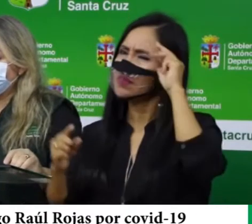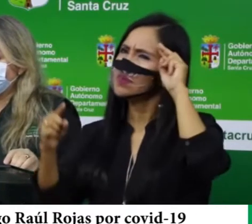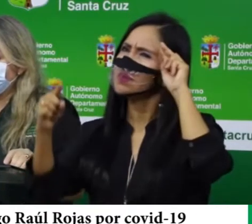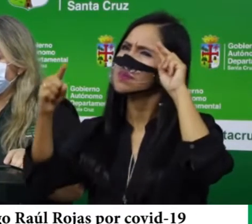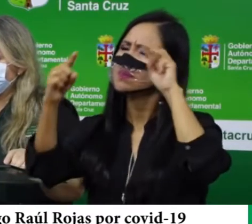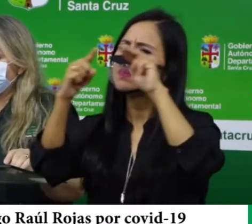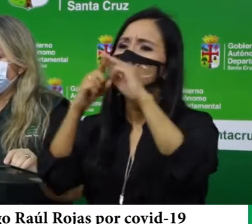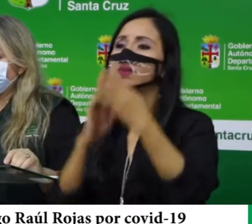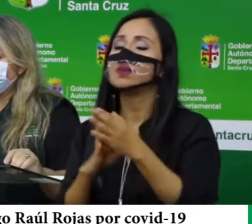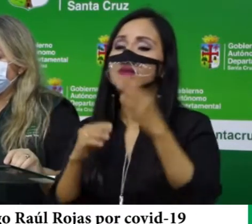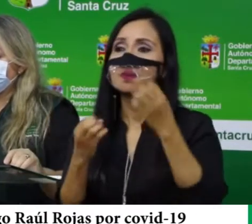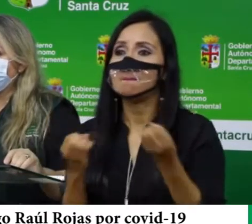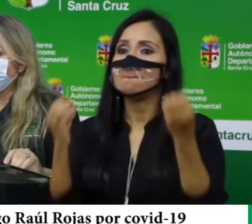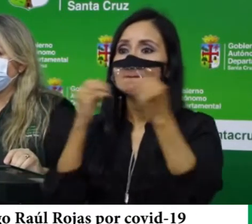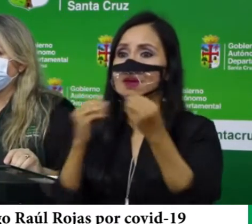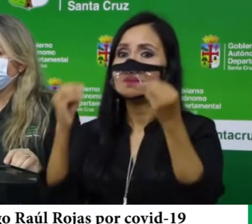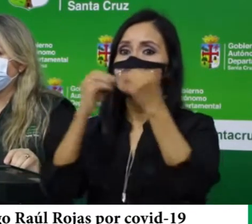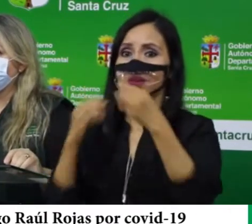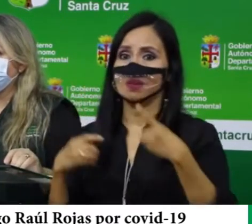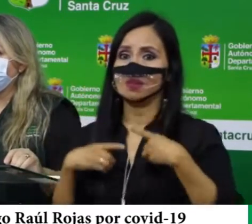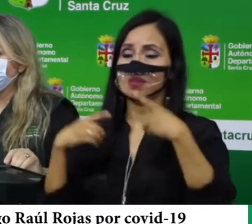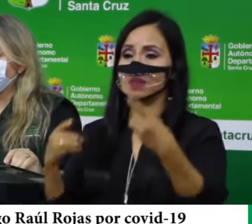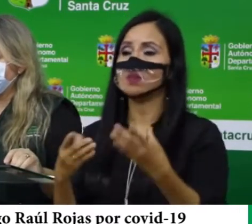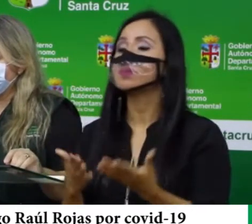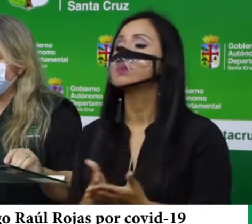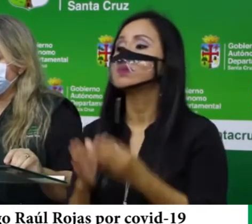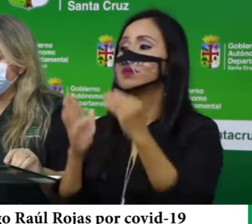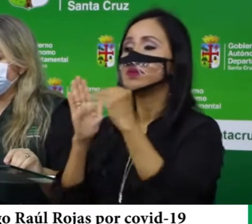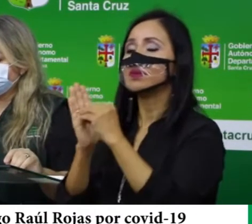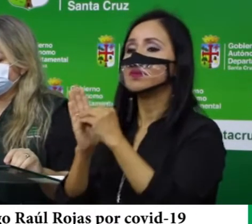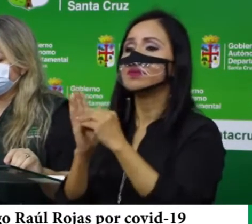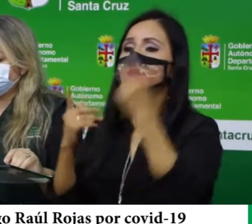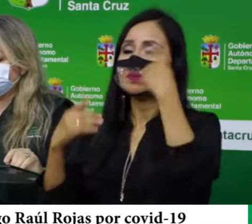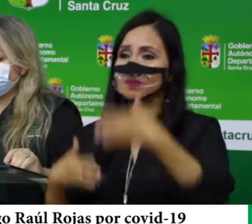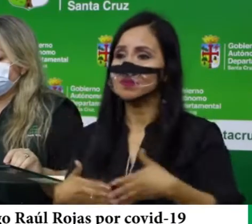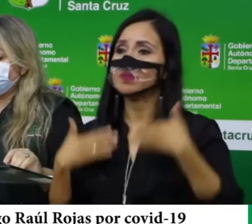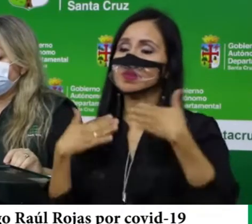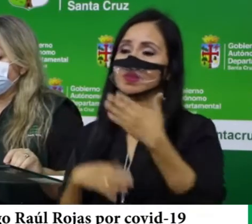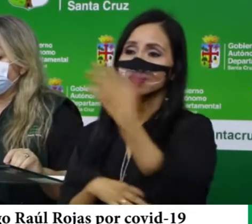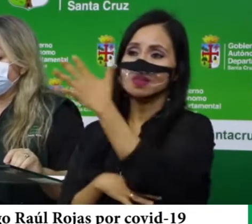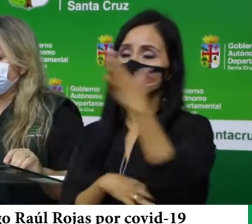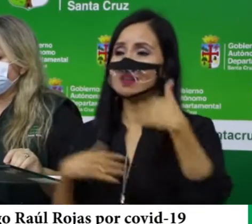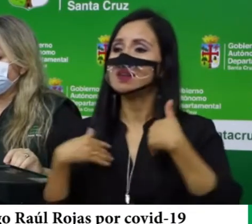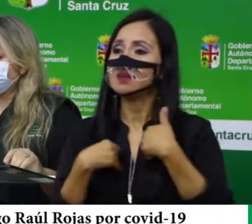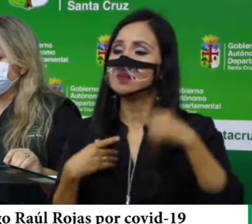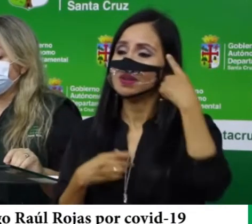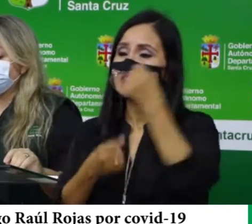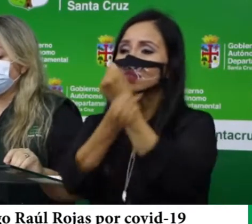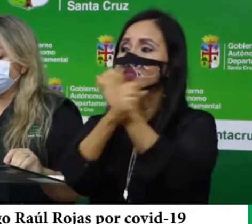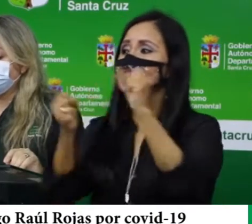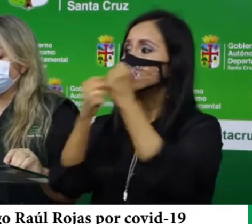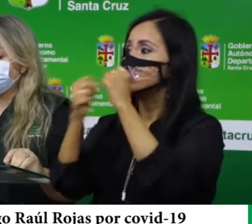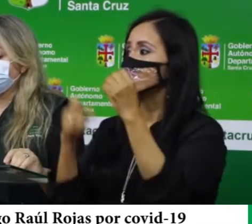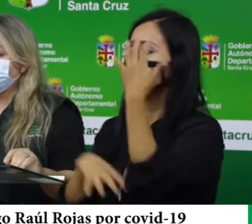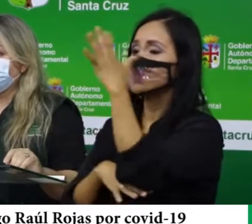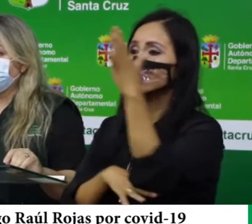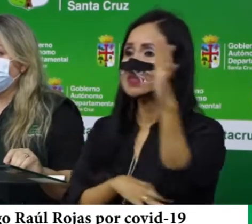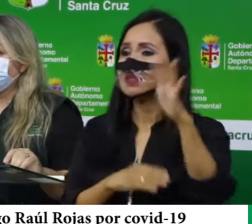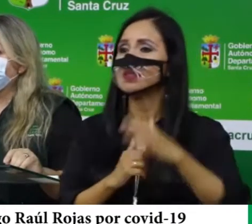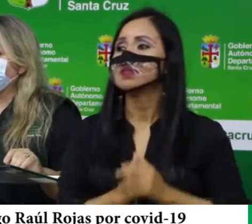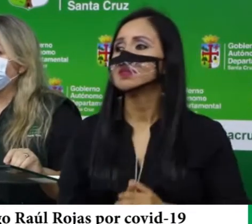se implementó el número de denuncias denominado fauna viva para el rescate de fauna